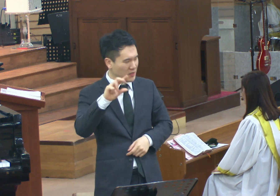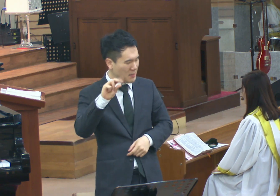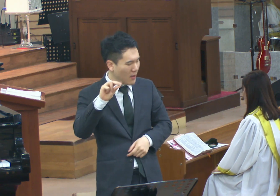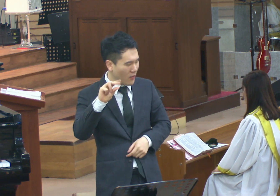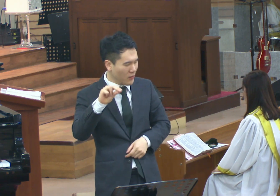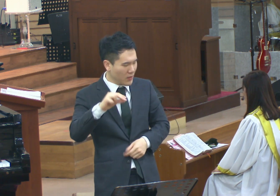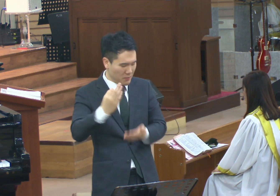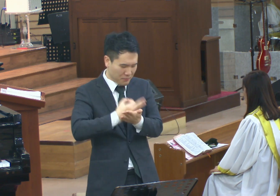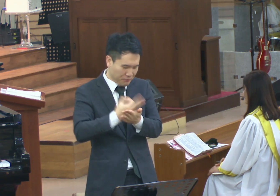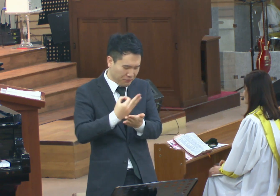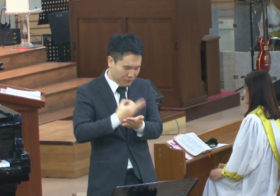얼굴을 찌푸리면서